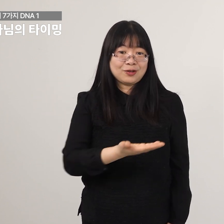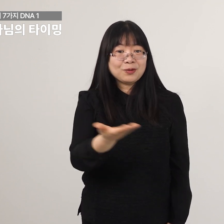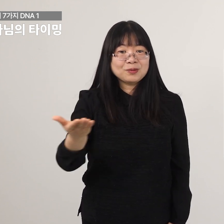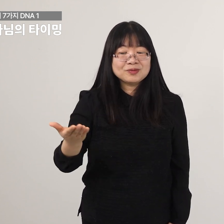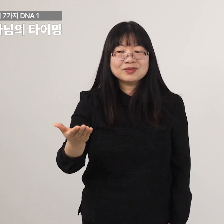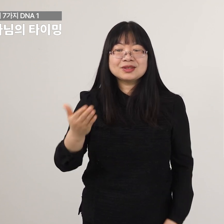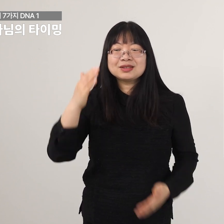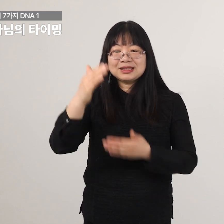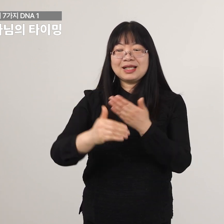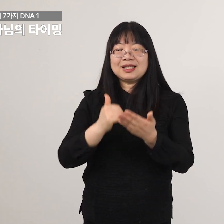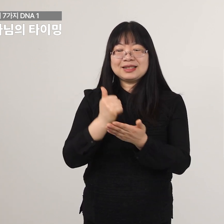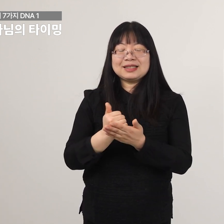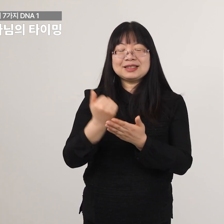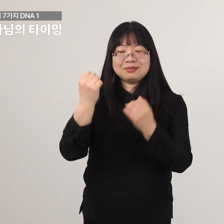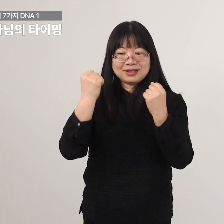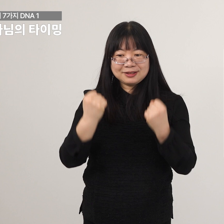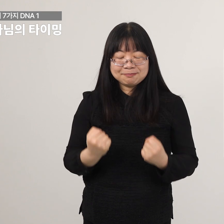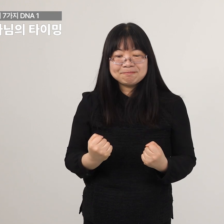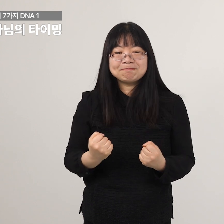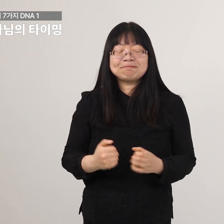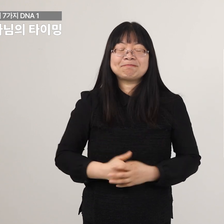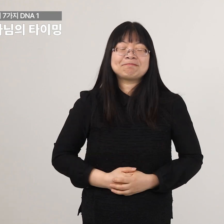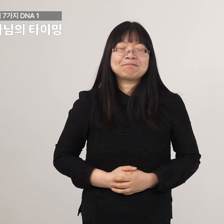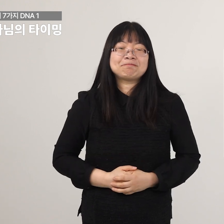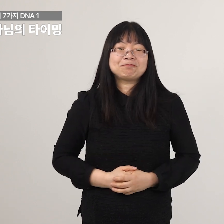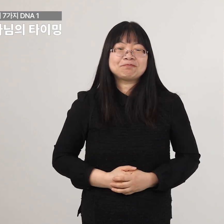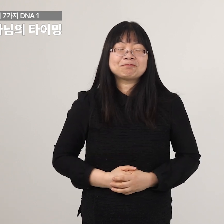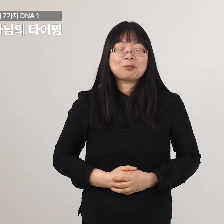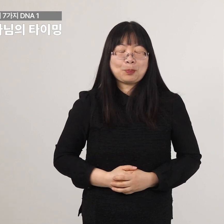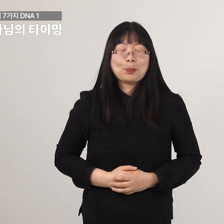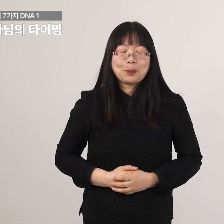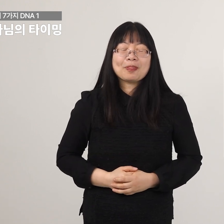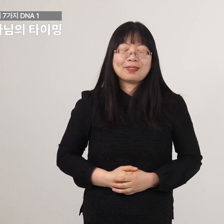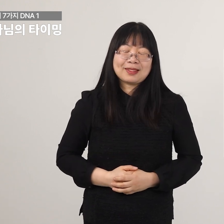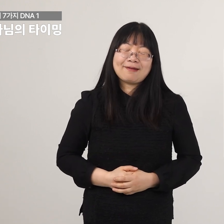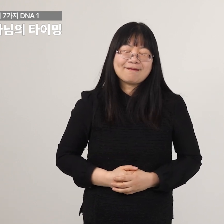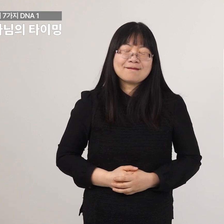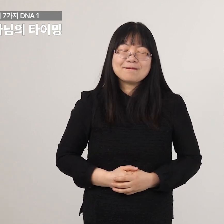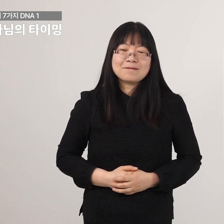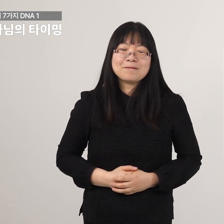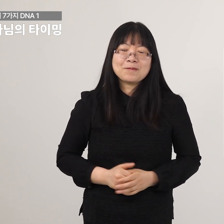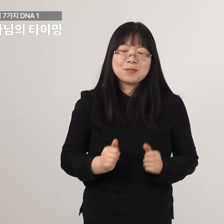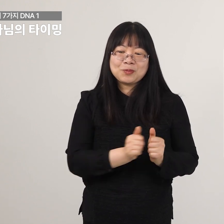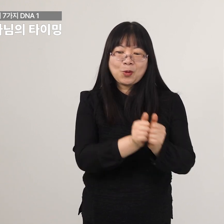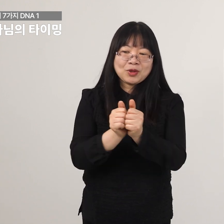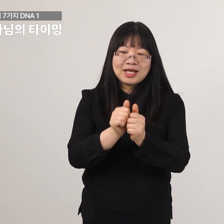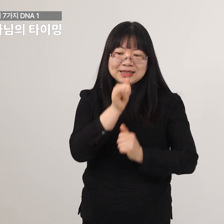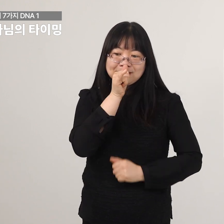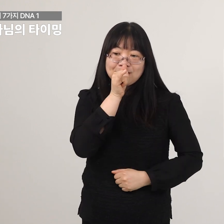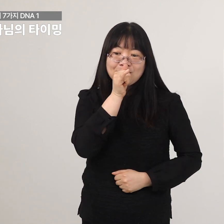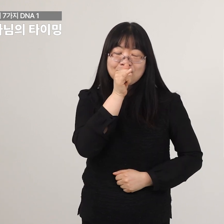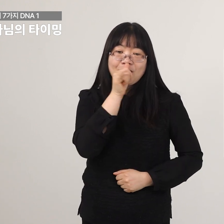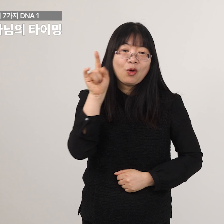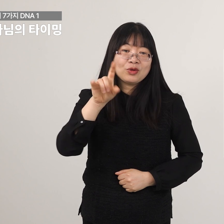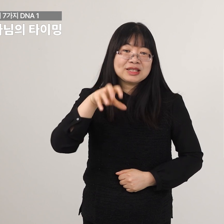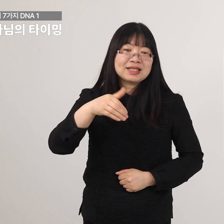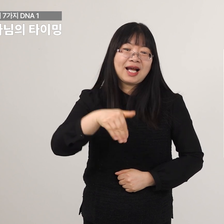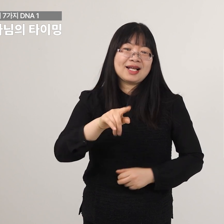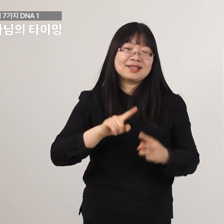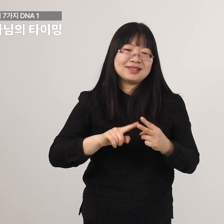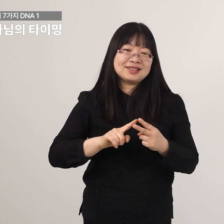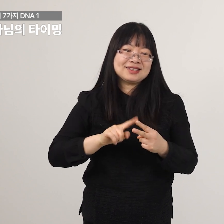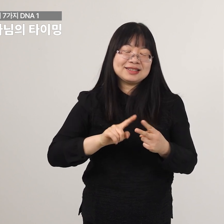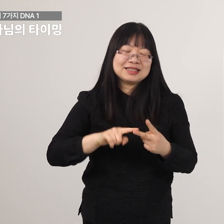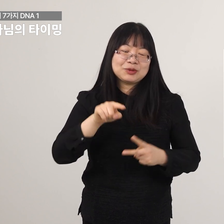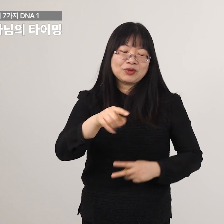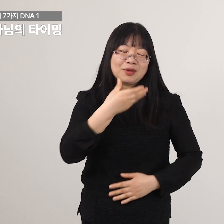여러분들이 하나님의 임재에 붙들려 있다면 어디를 가도 거기가 복이